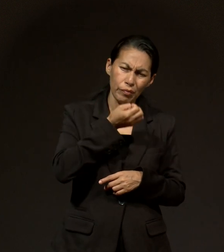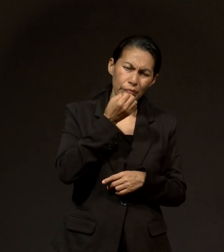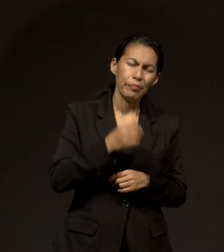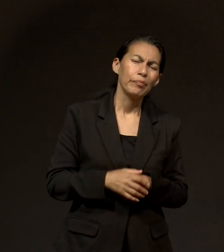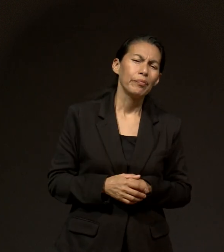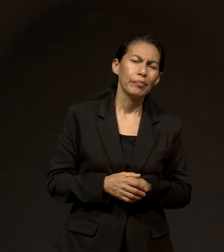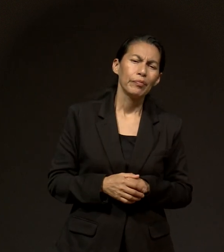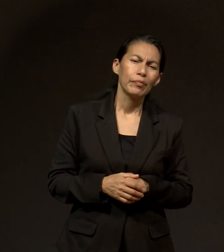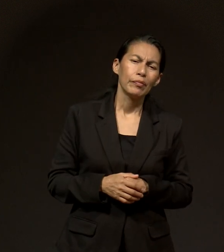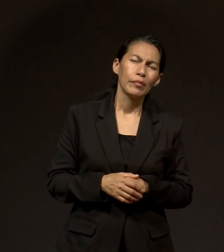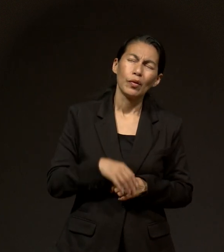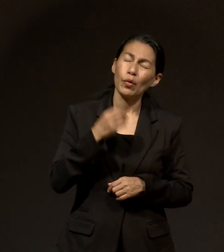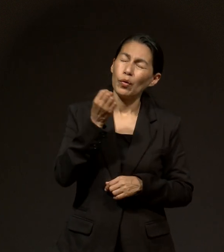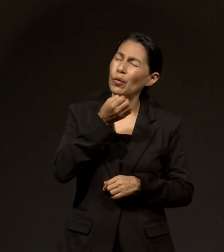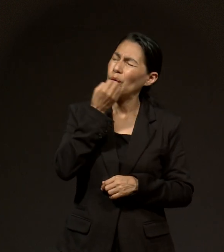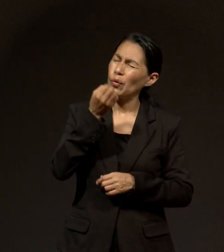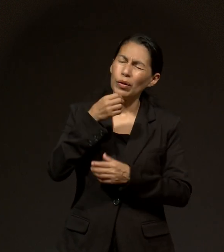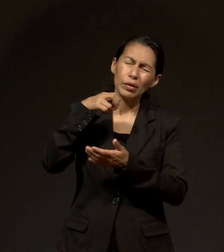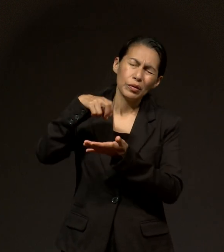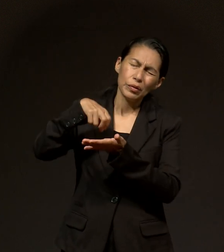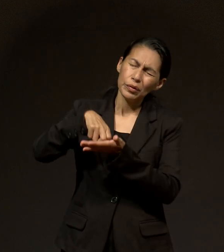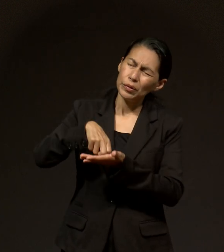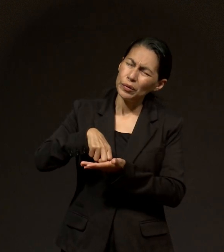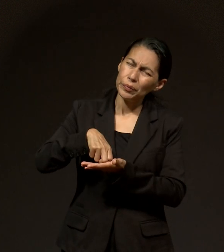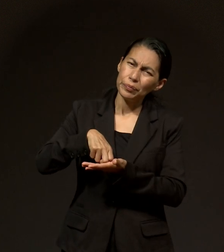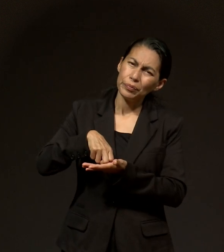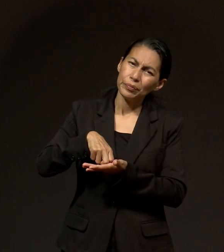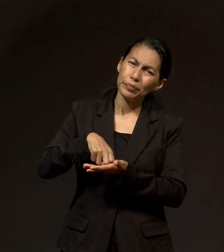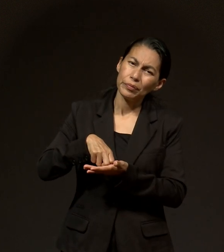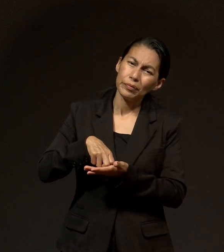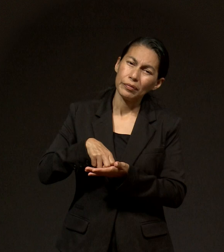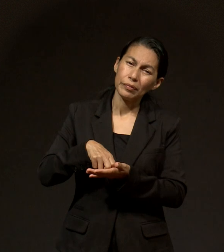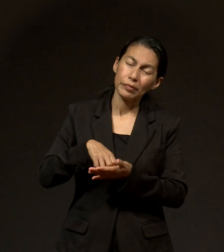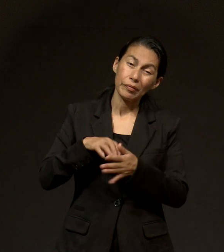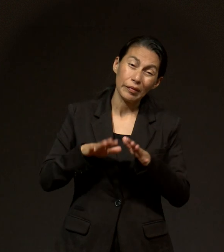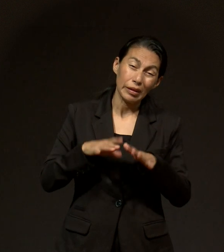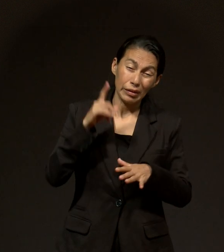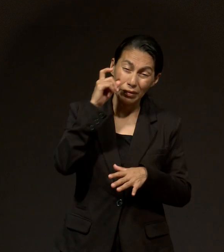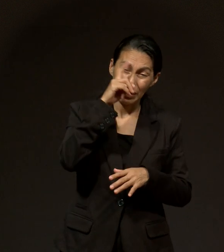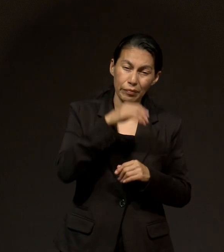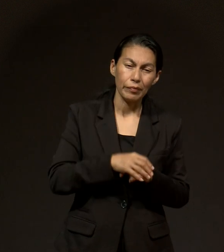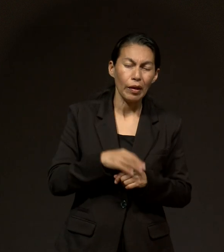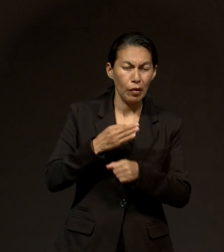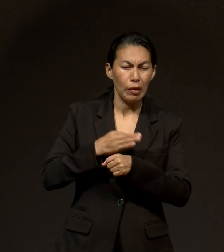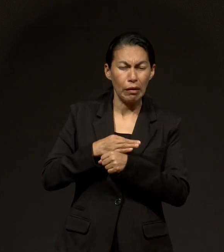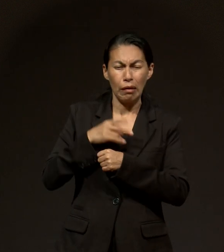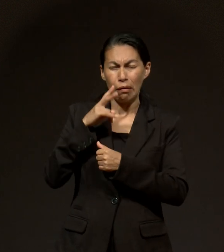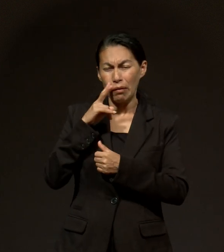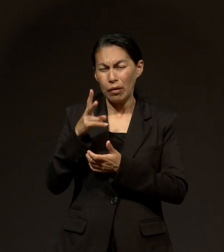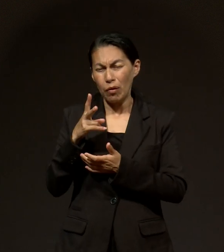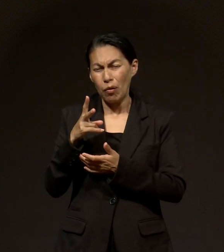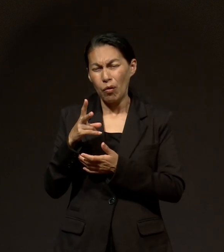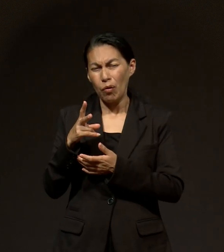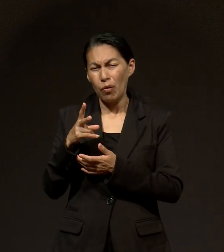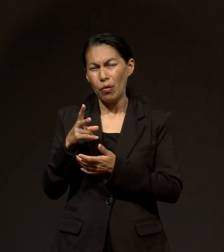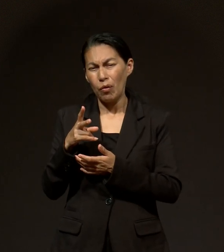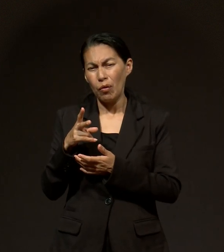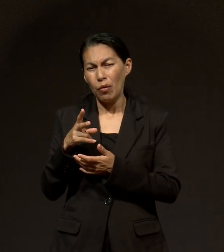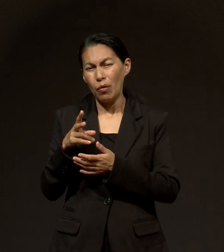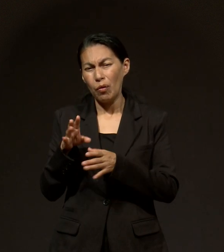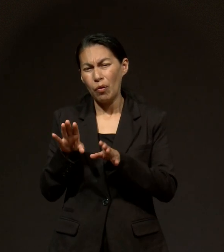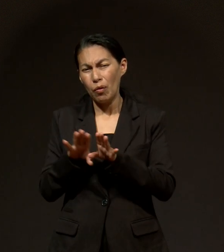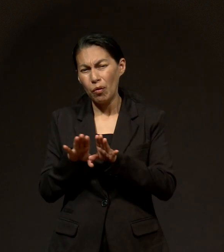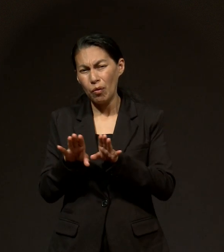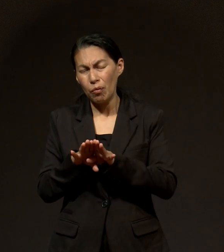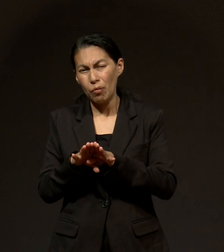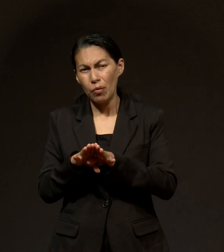rodillas. Y a veces uno, hoy estaba viendo precisamente una imagen de mi hermana, que a veces